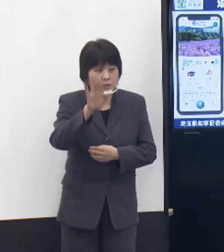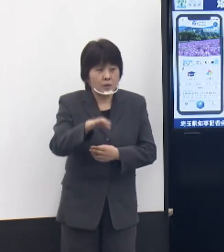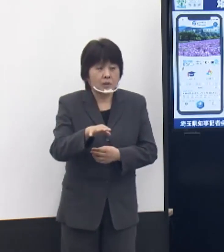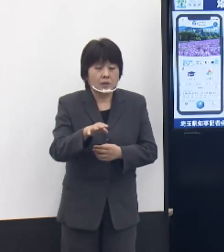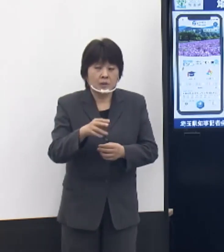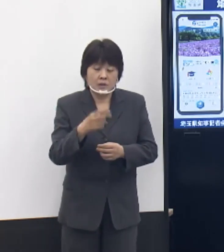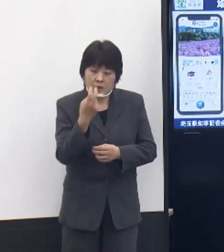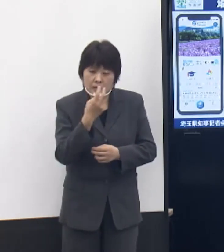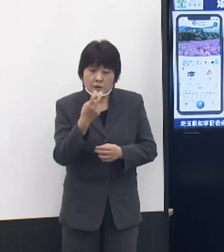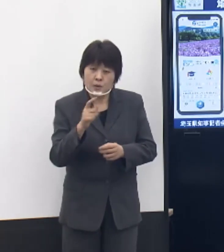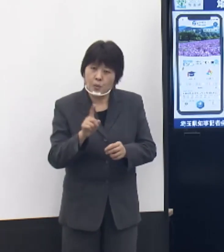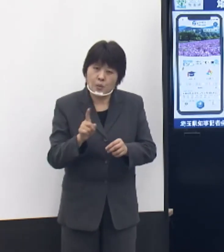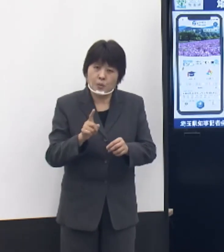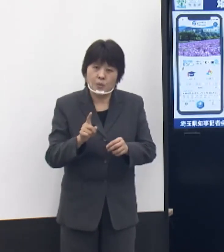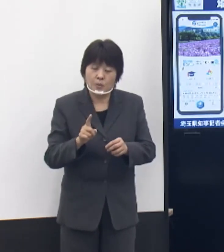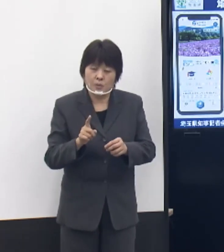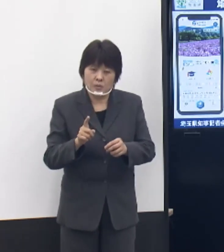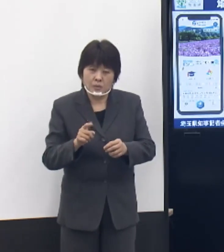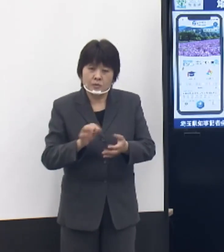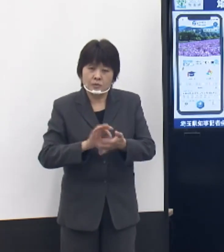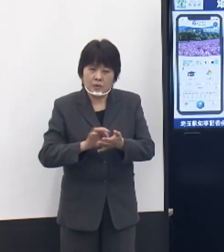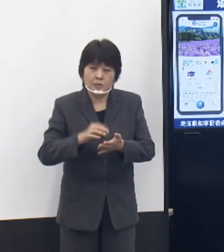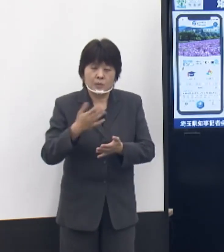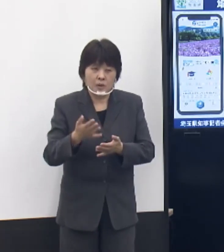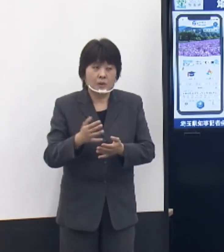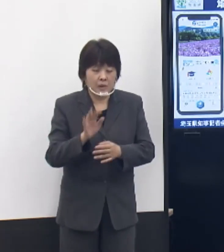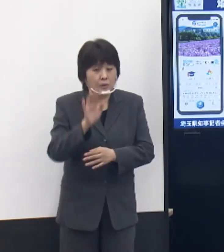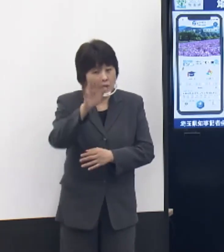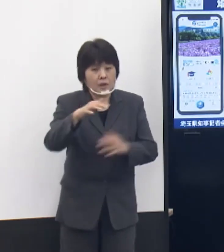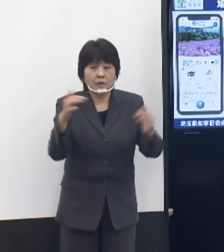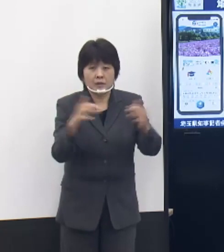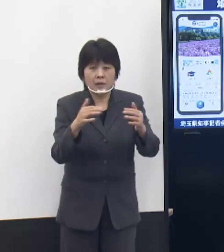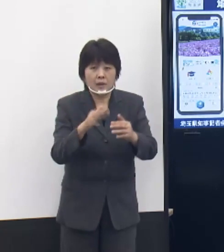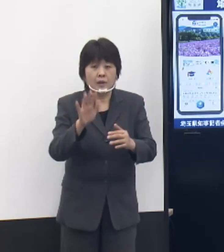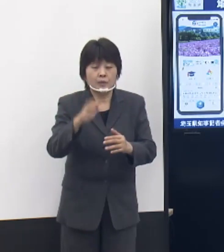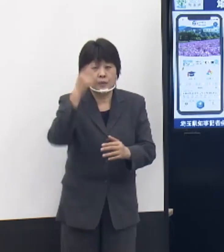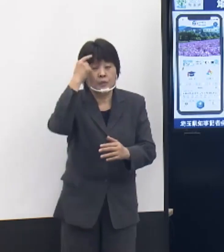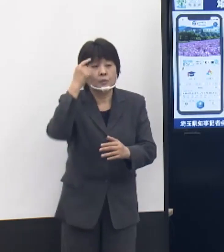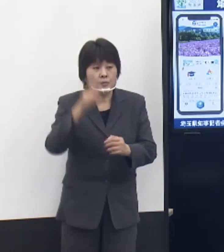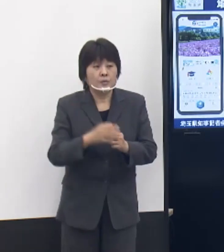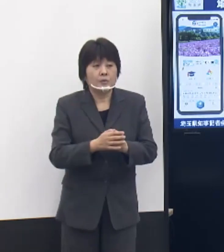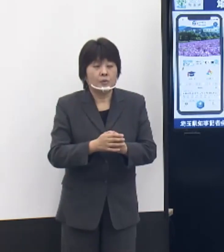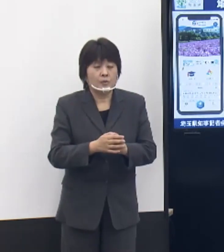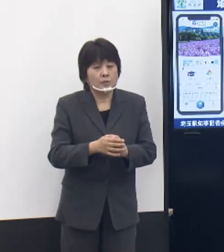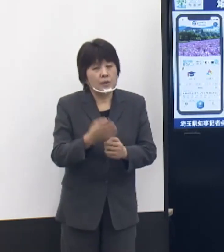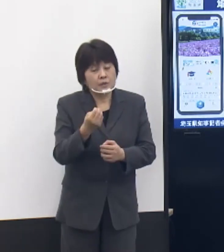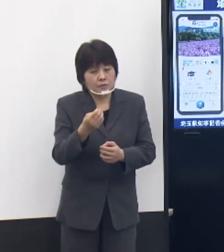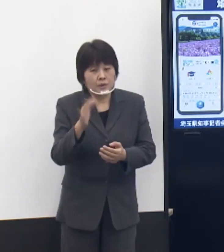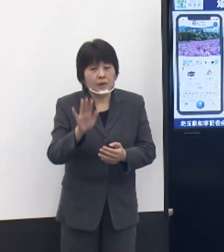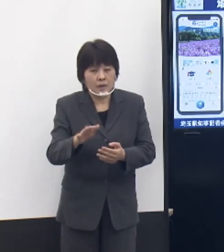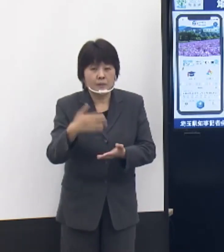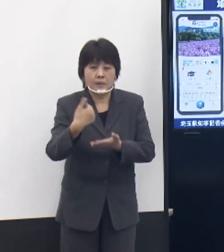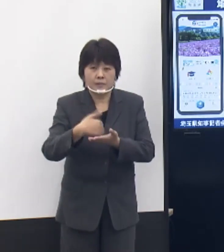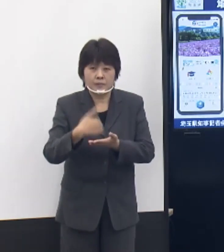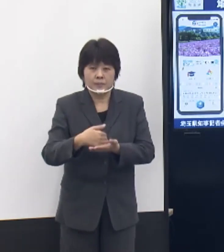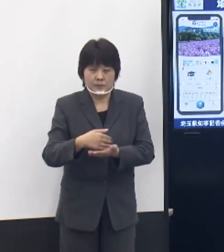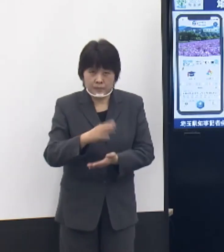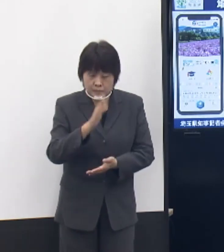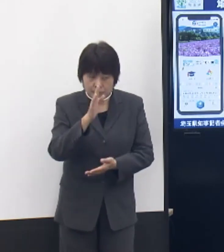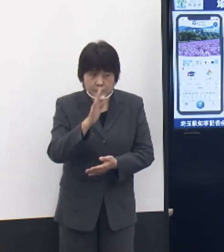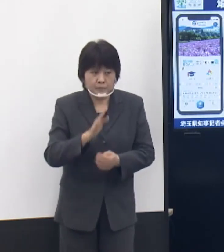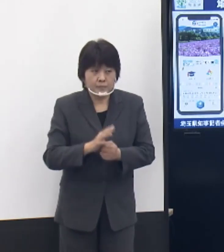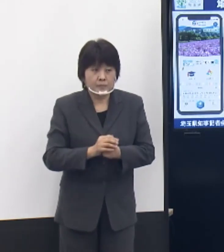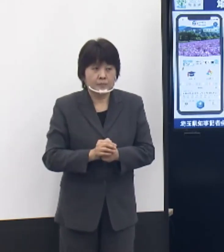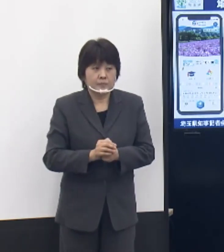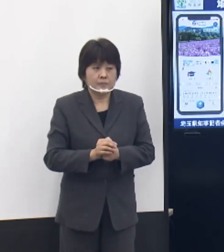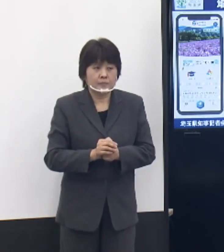ができるのかなという、まだこれから議論かと思うんですけれども、この5日間で何かできるかなというような思いを